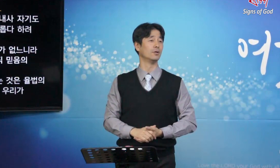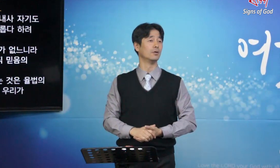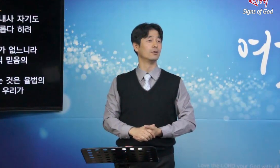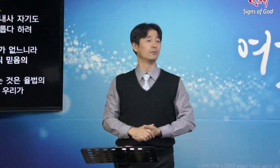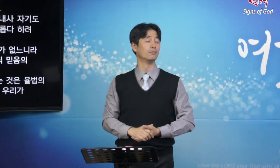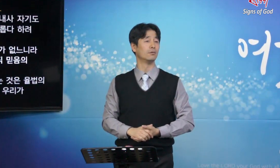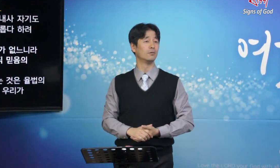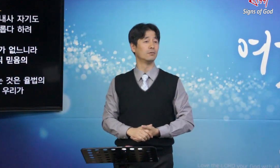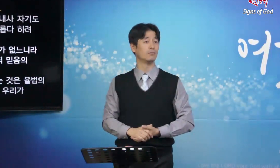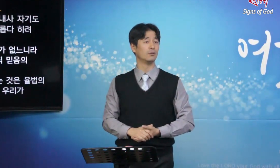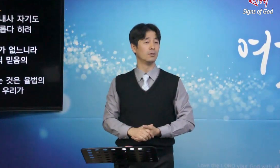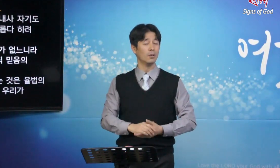이렇게 소통할 수 있다는 것.